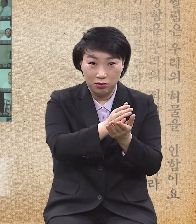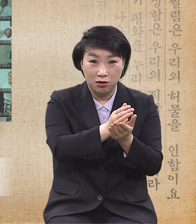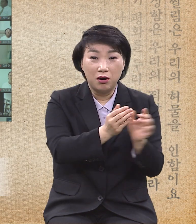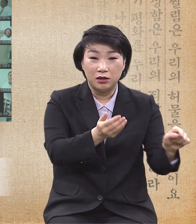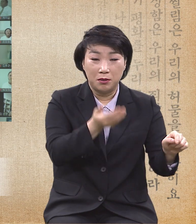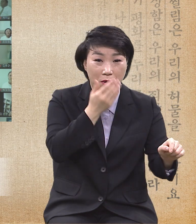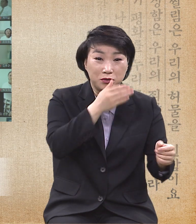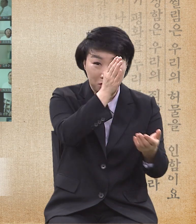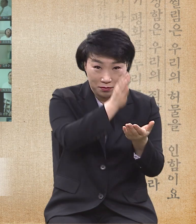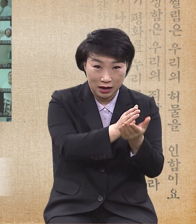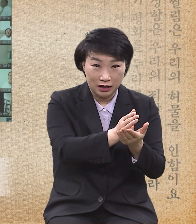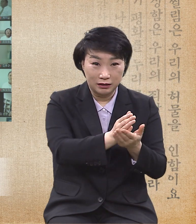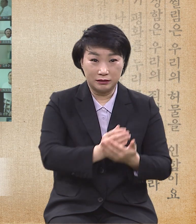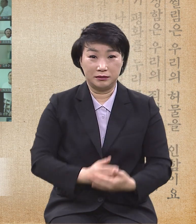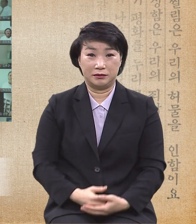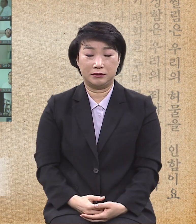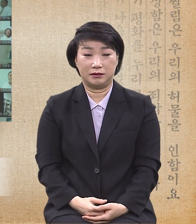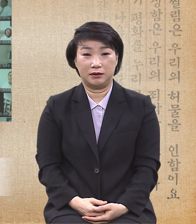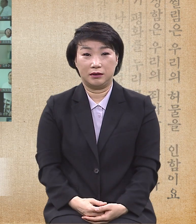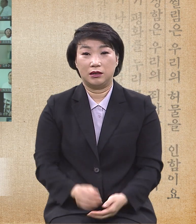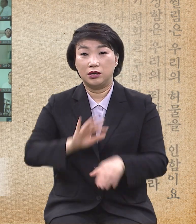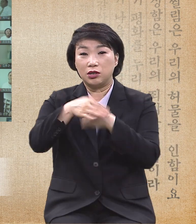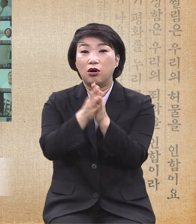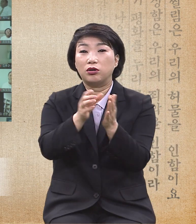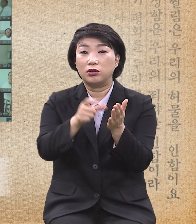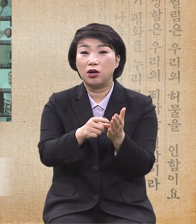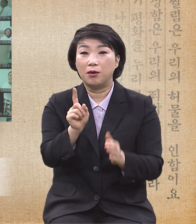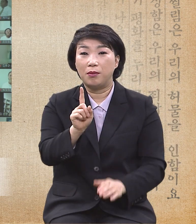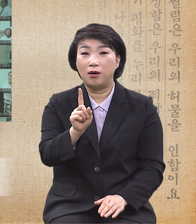것도 없습니다. 그래서 성경은 뭐라고